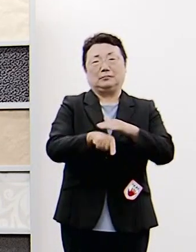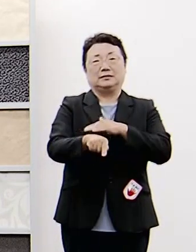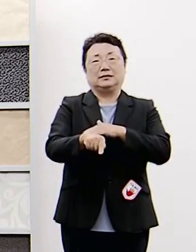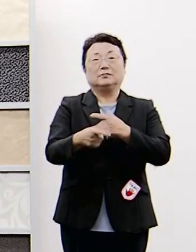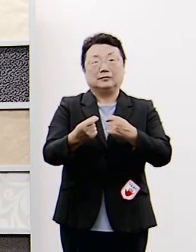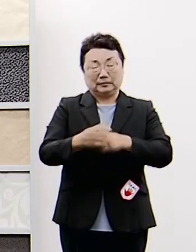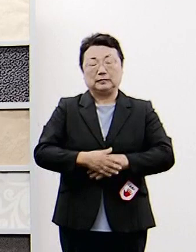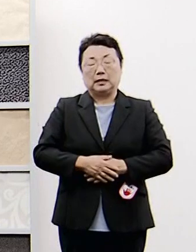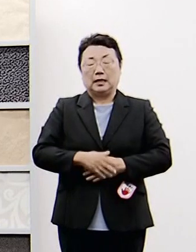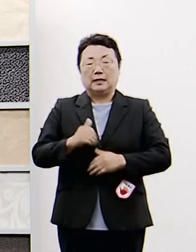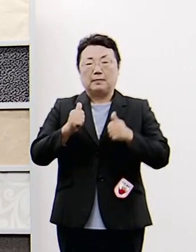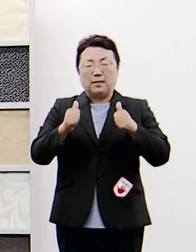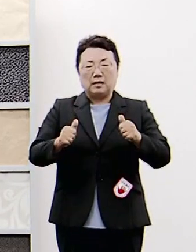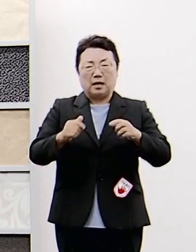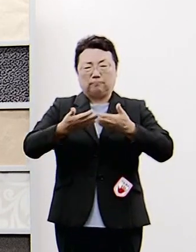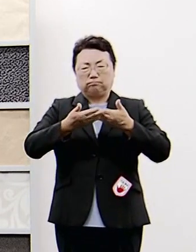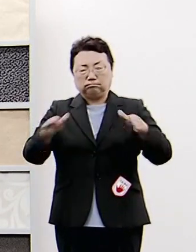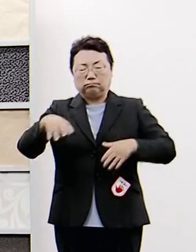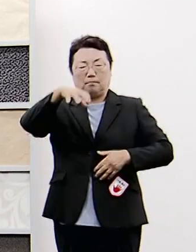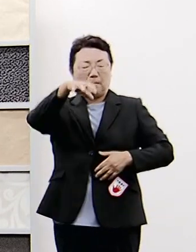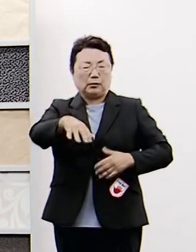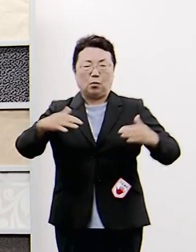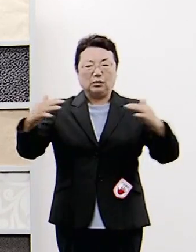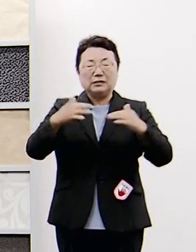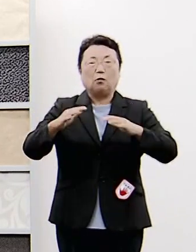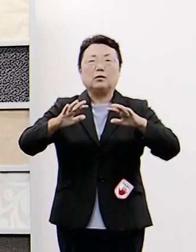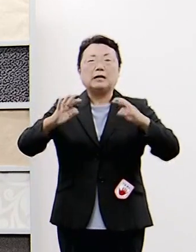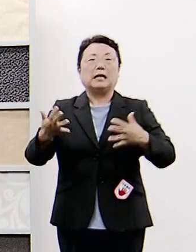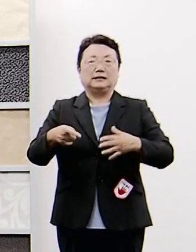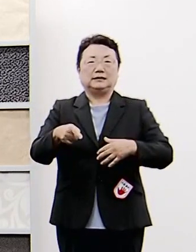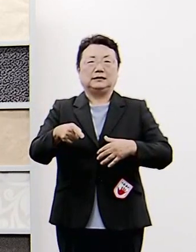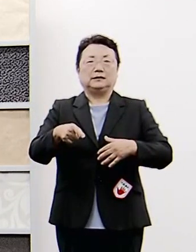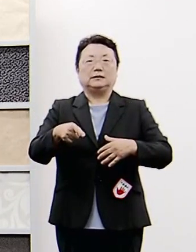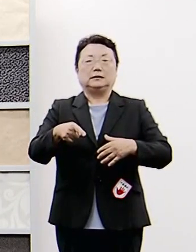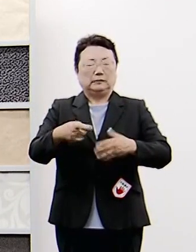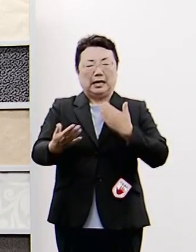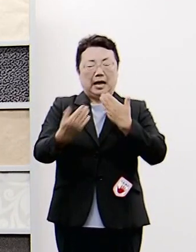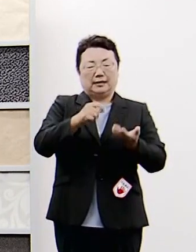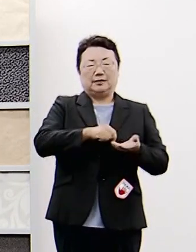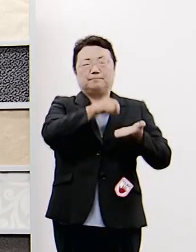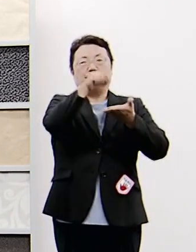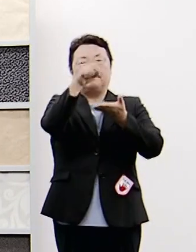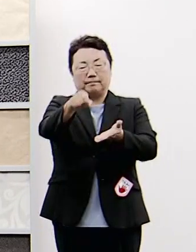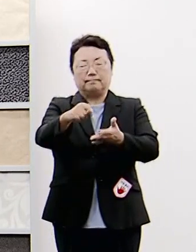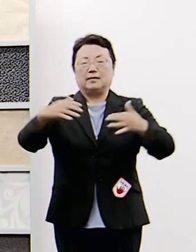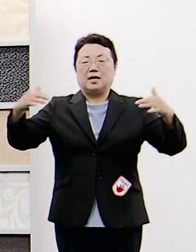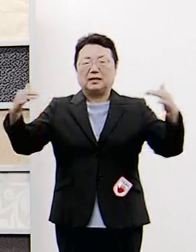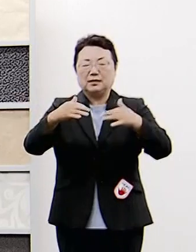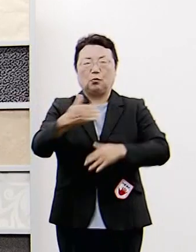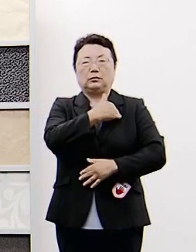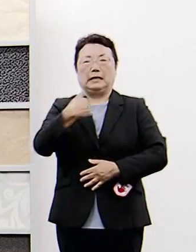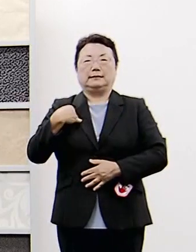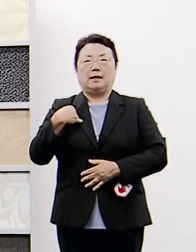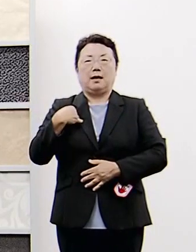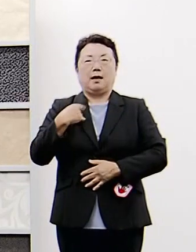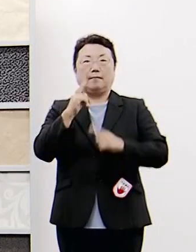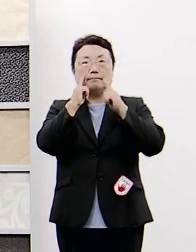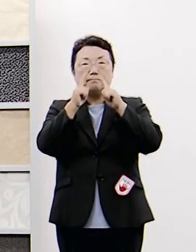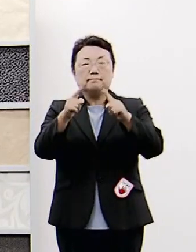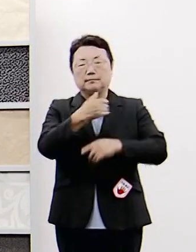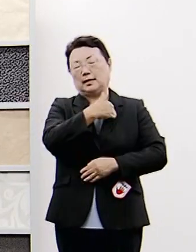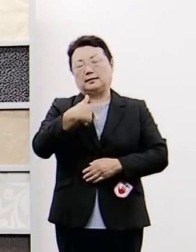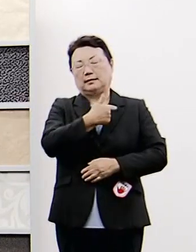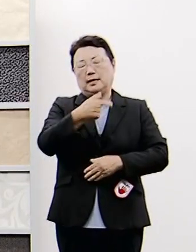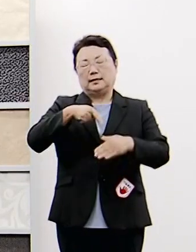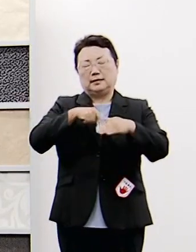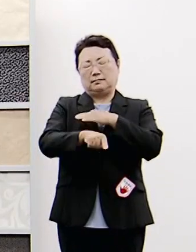これまで公に議論されたことのない問題が白日のもとにさらされ大いに議論されたことは大変意義があること